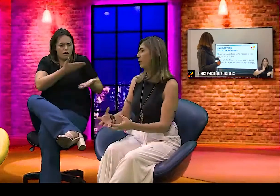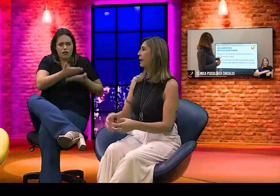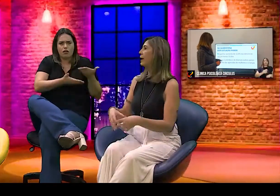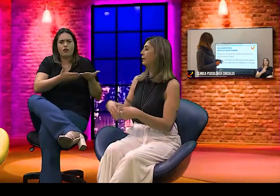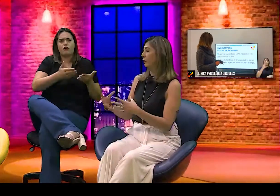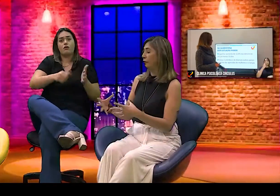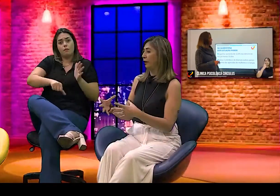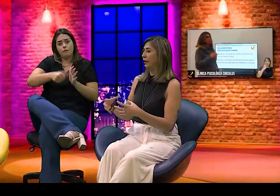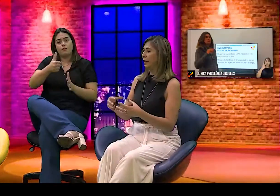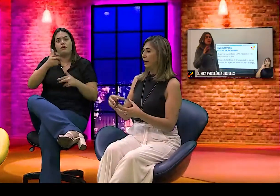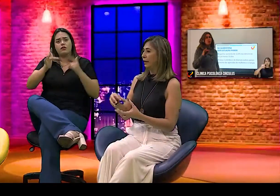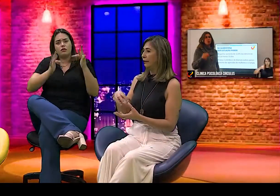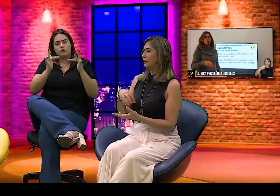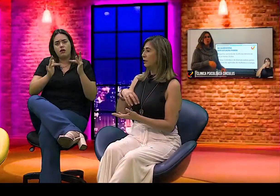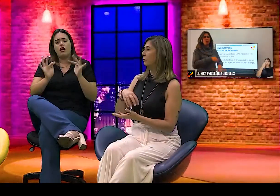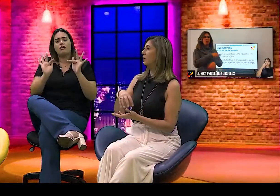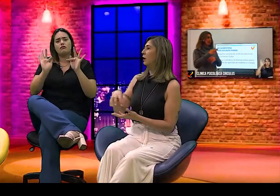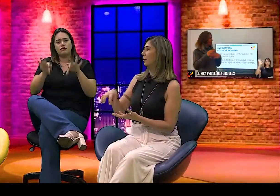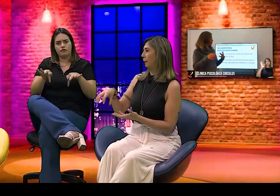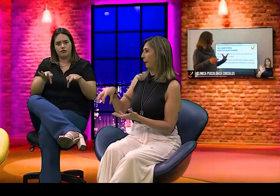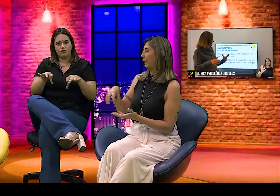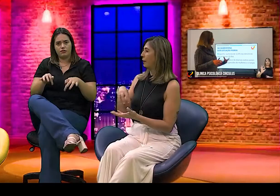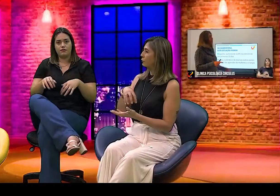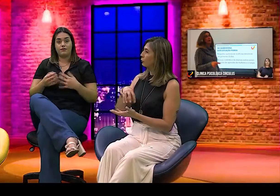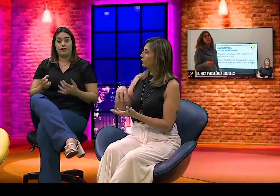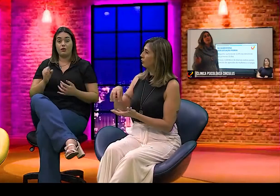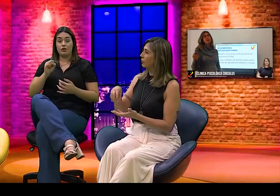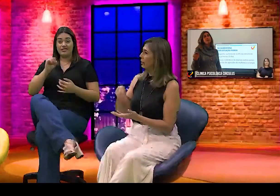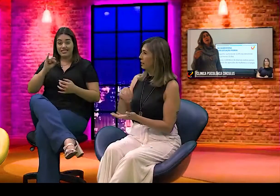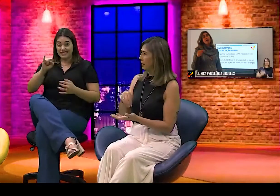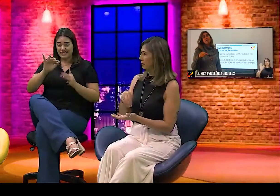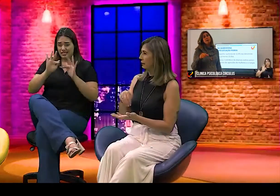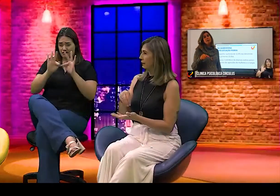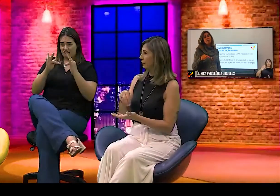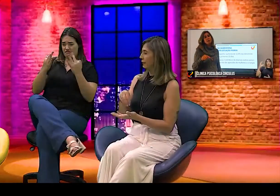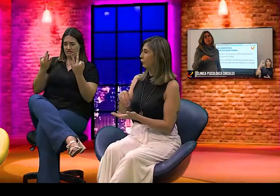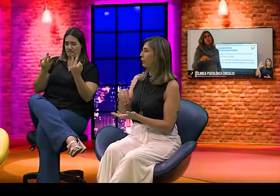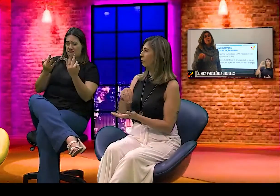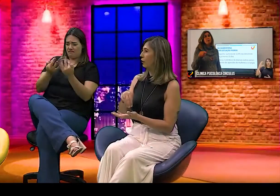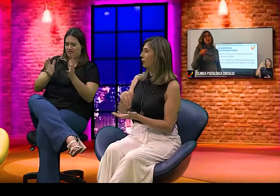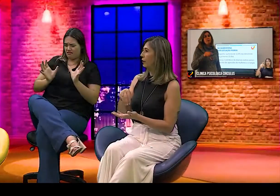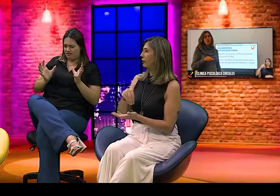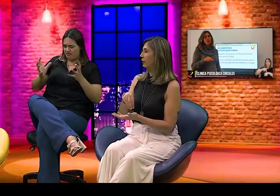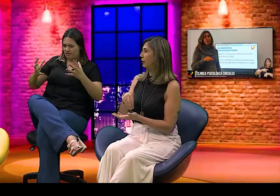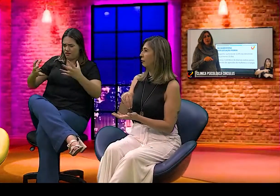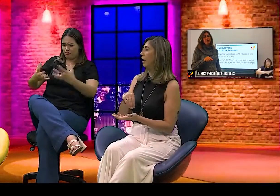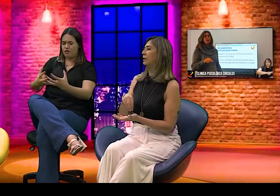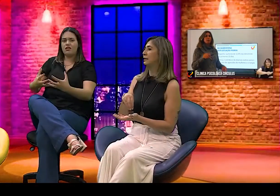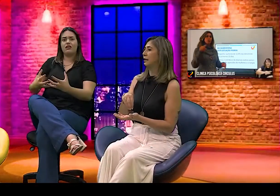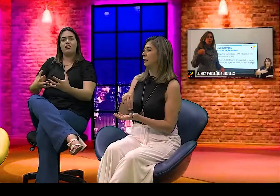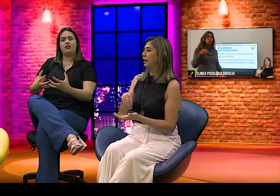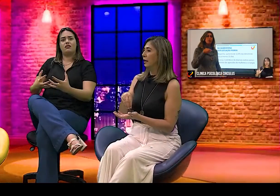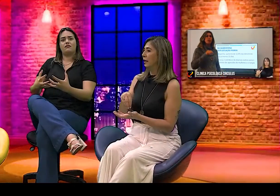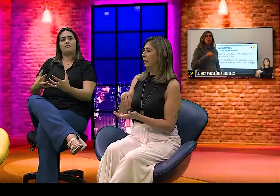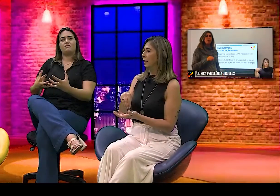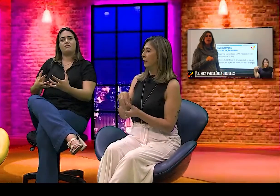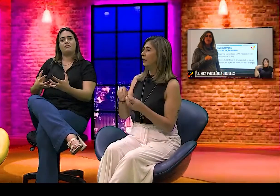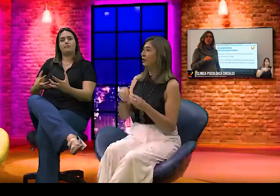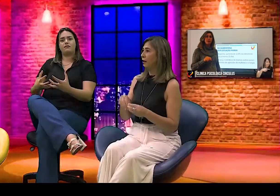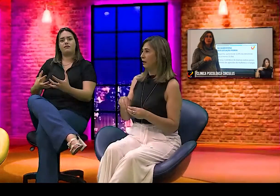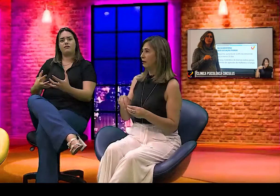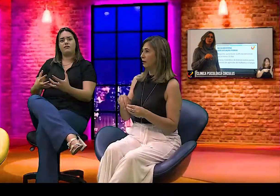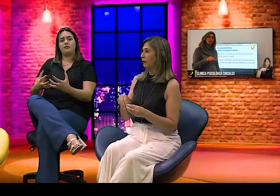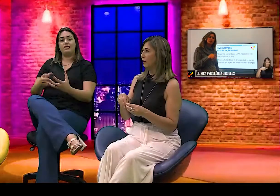primeiro namorado, enfim. Então, se eu tenho uma estrutura familiar de uma forma que faça